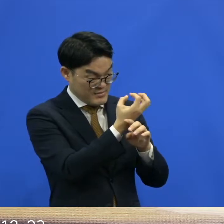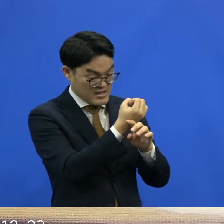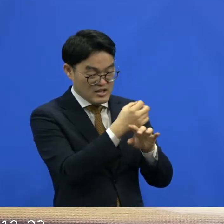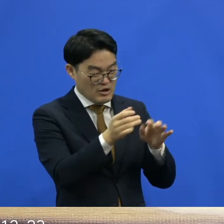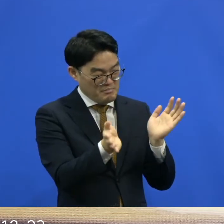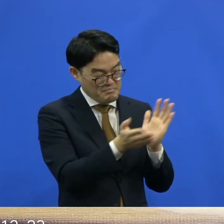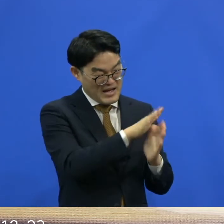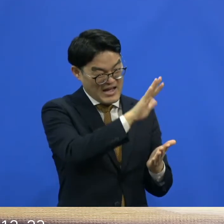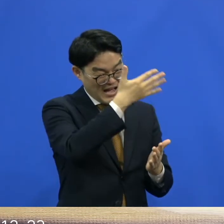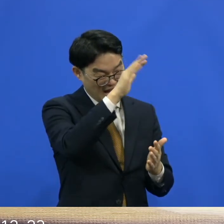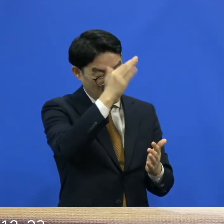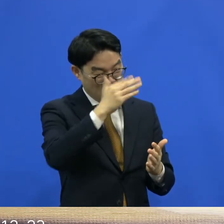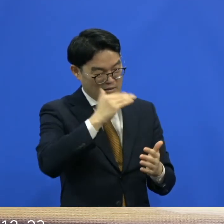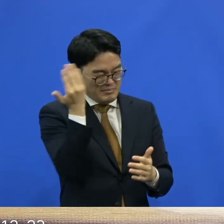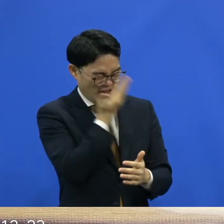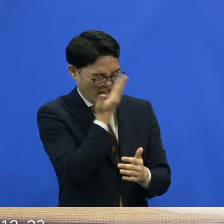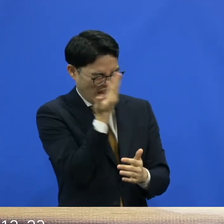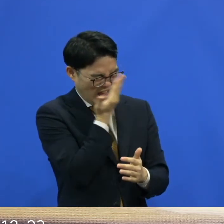않아요.